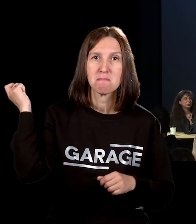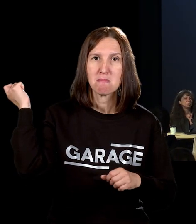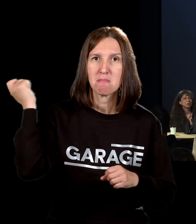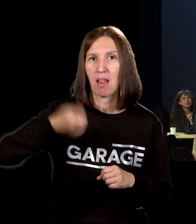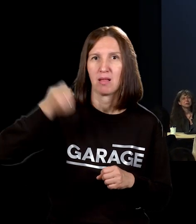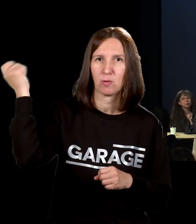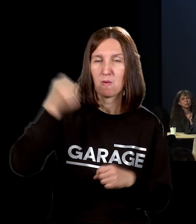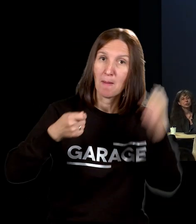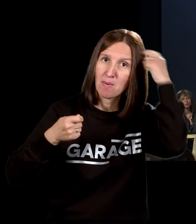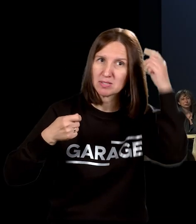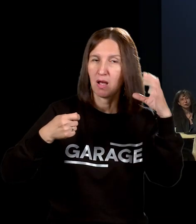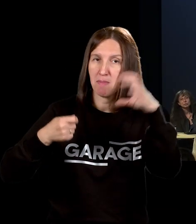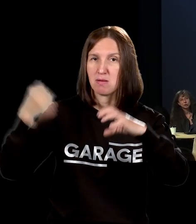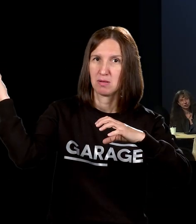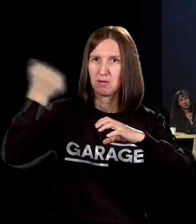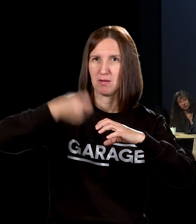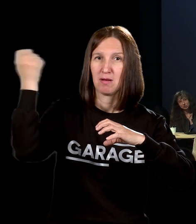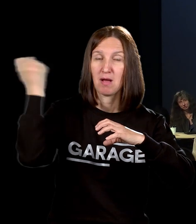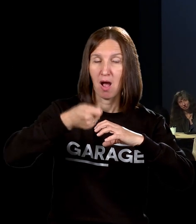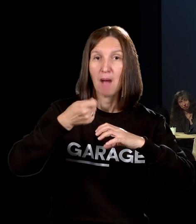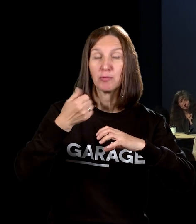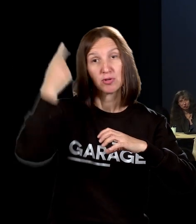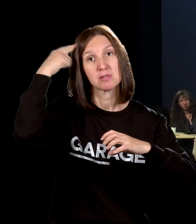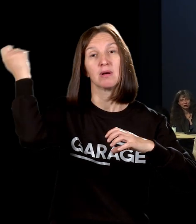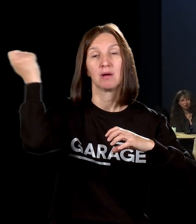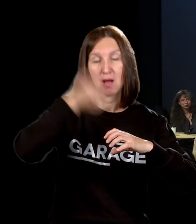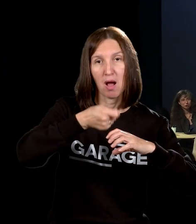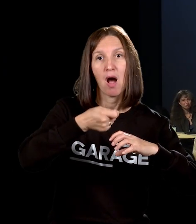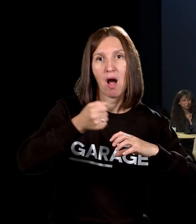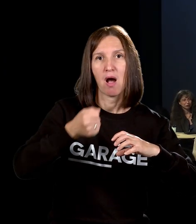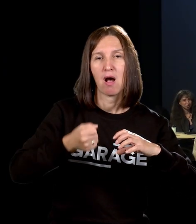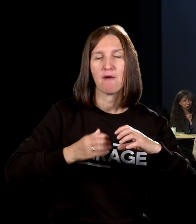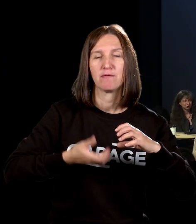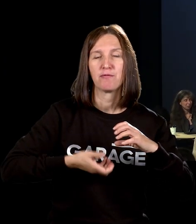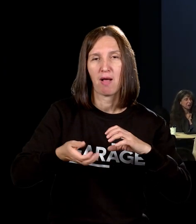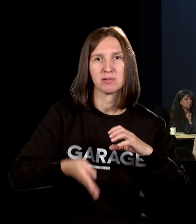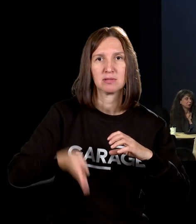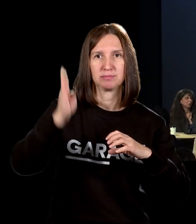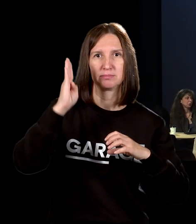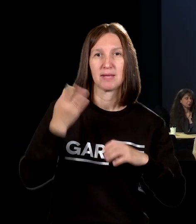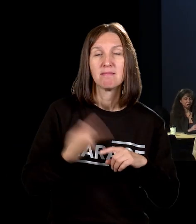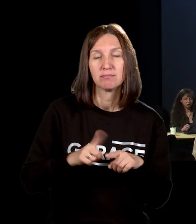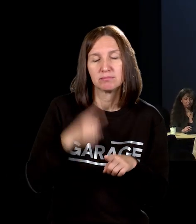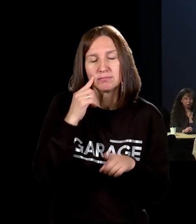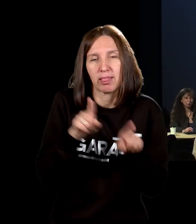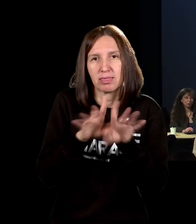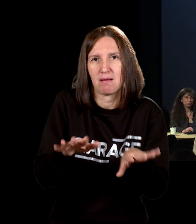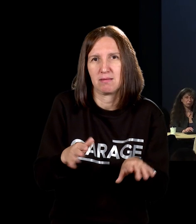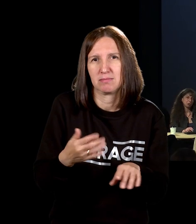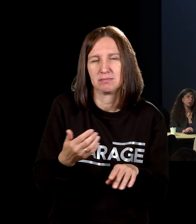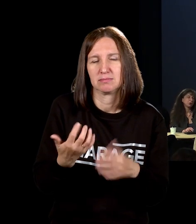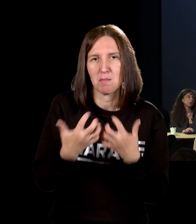результате чего фалос приходит в эрегированное состояние. Вот машина это работает примерно таким образом. Причем, как бы, чем дальше, чем